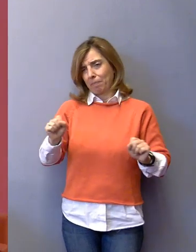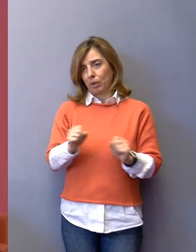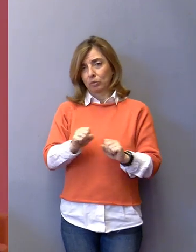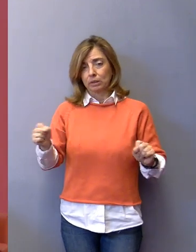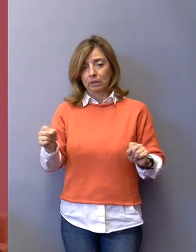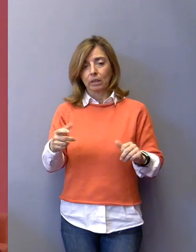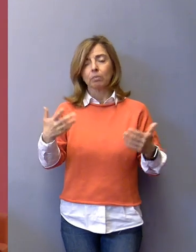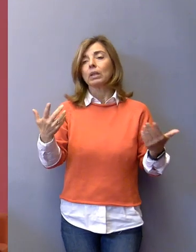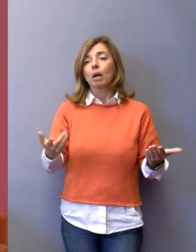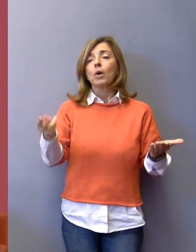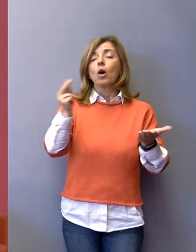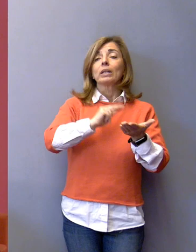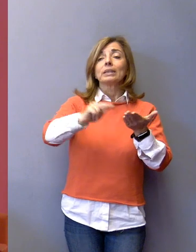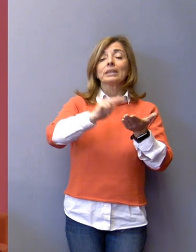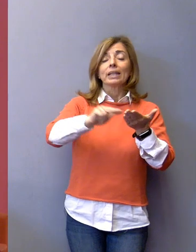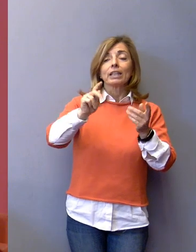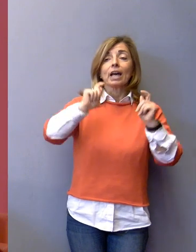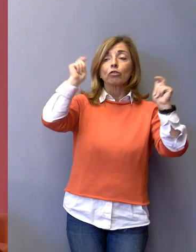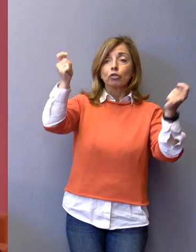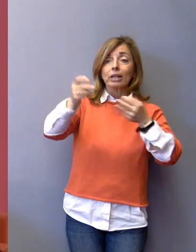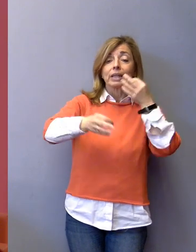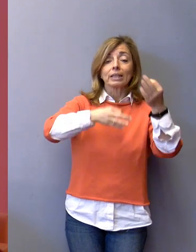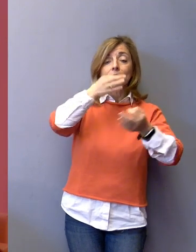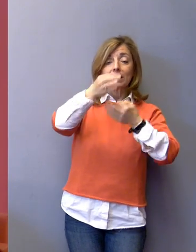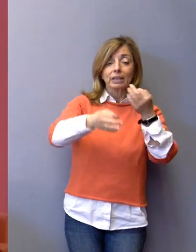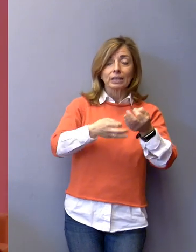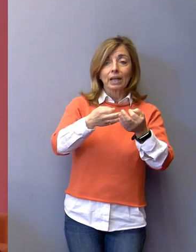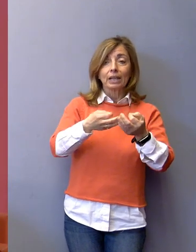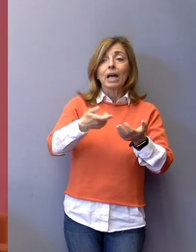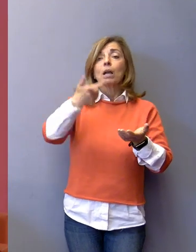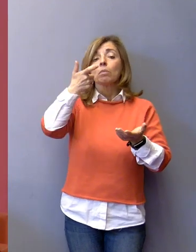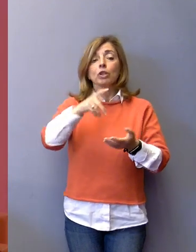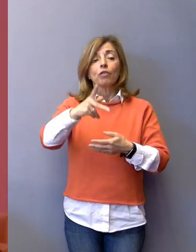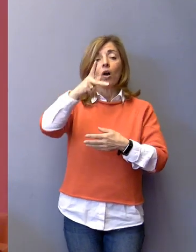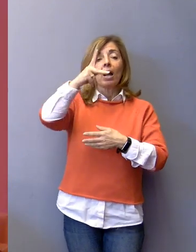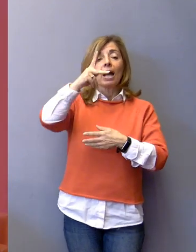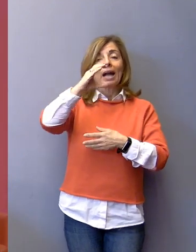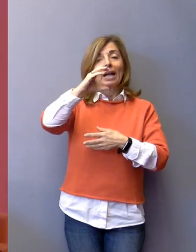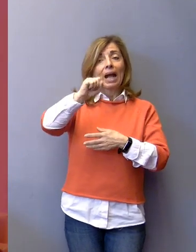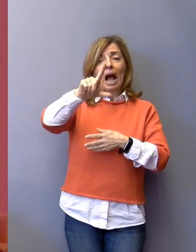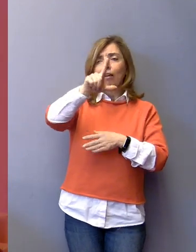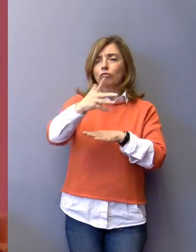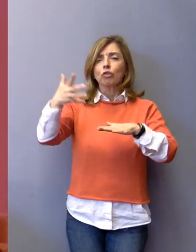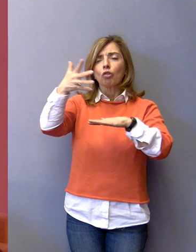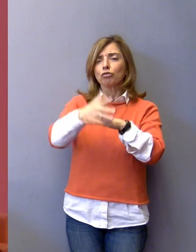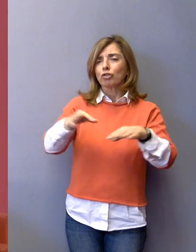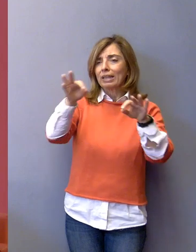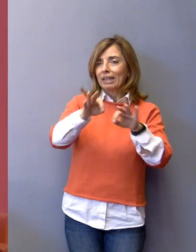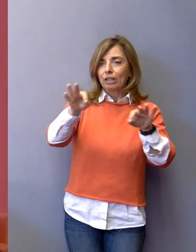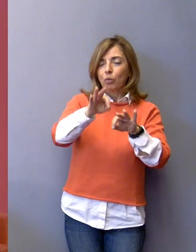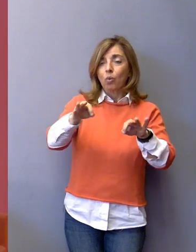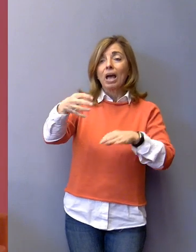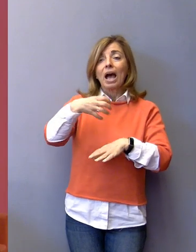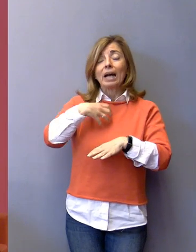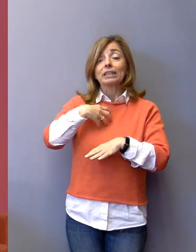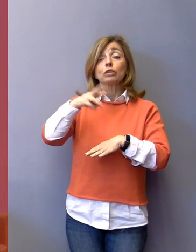generale il perché l'ho detto anche in conferenza capigruppo perché il caldo non c'entra nulla l'assessore rosso può andare o può non andare al Cagliari la